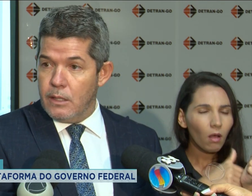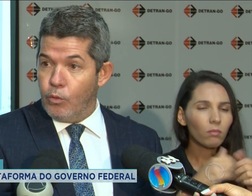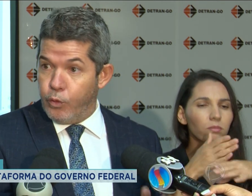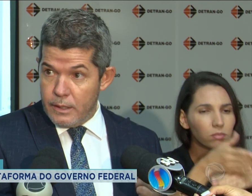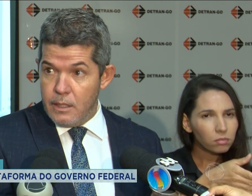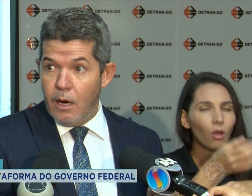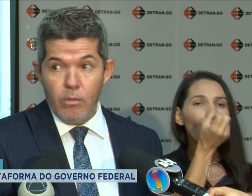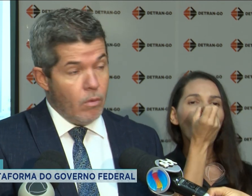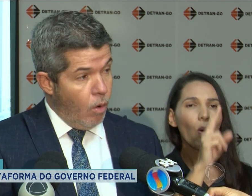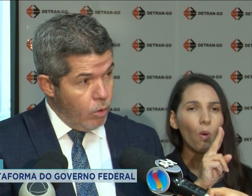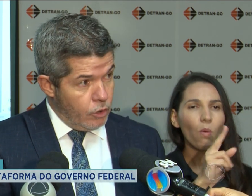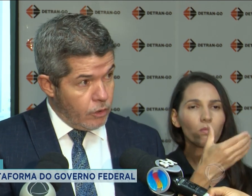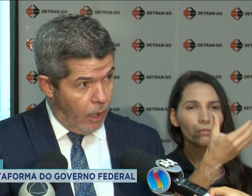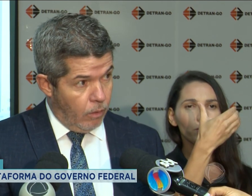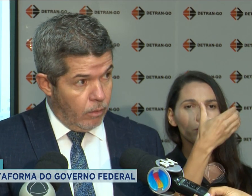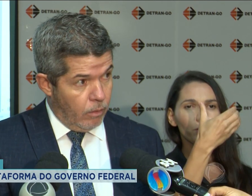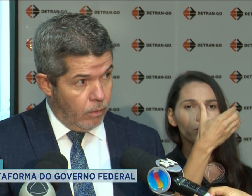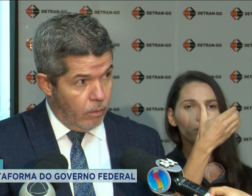validação facial ou digital